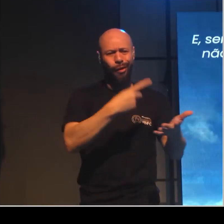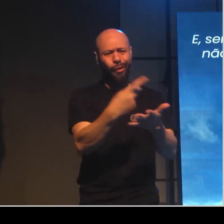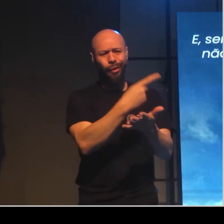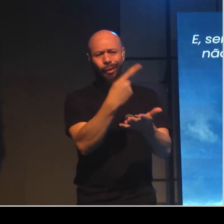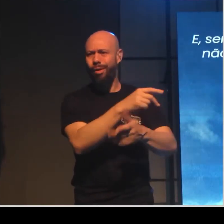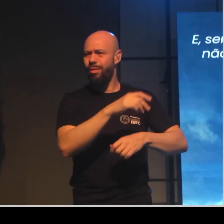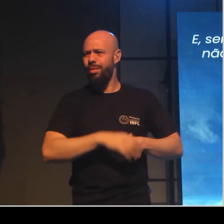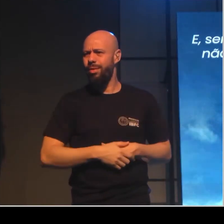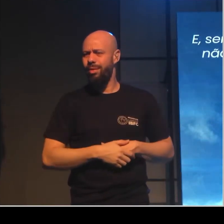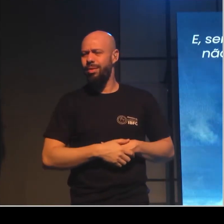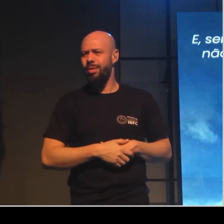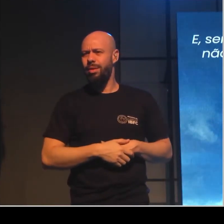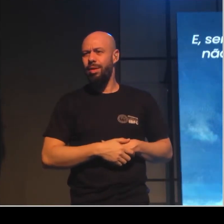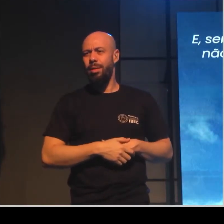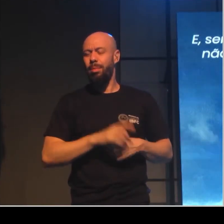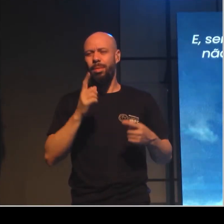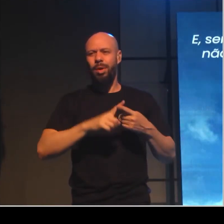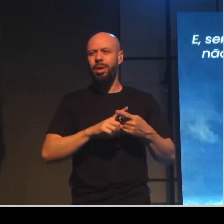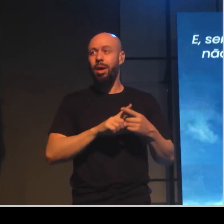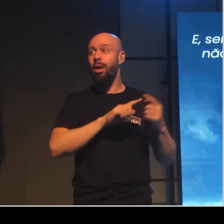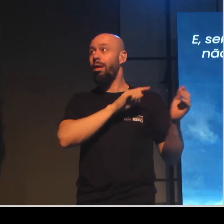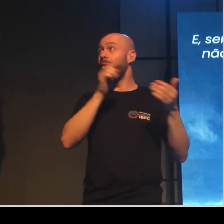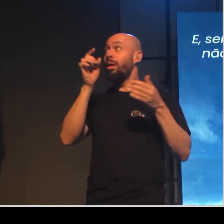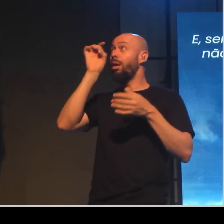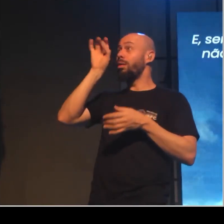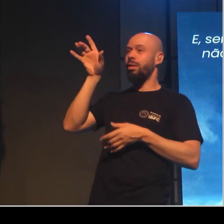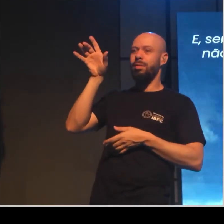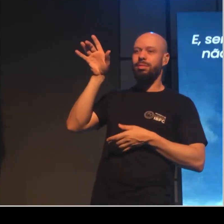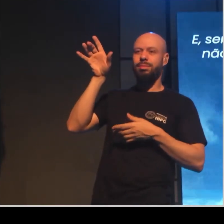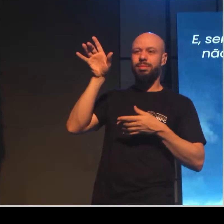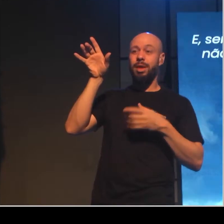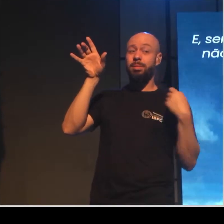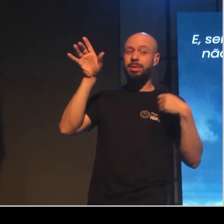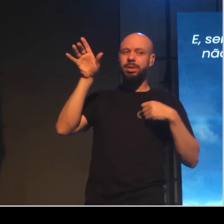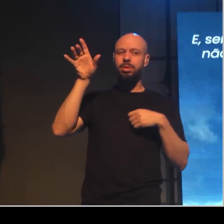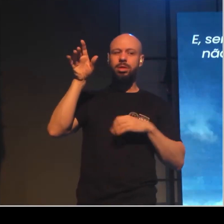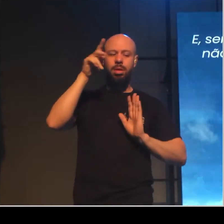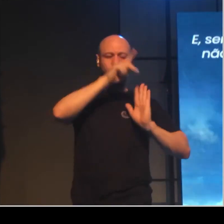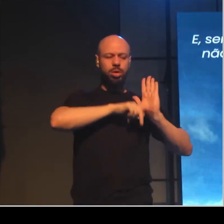tolos, que continuam persistindo